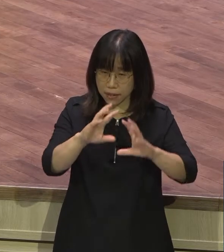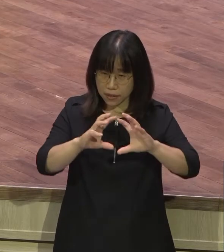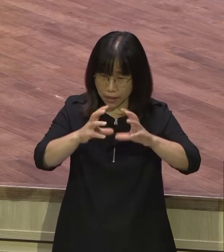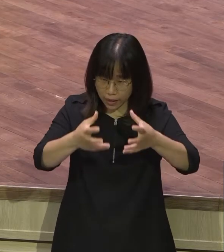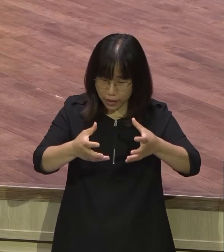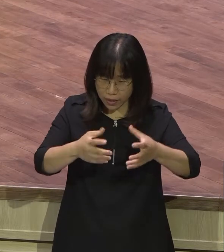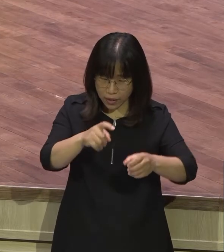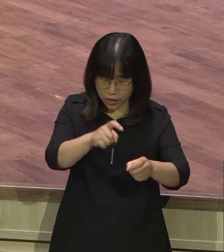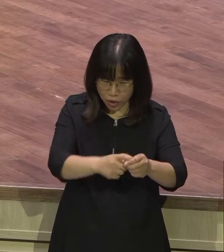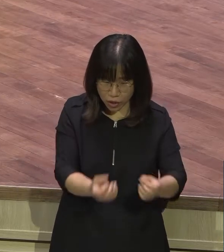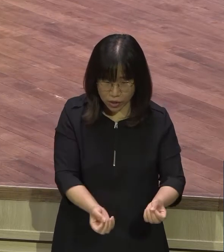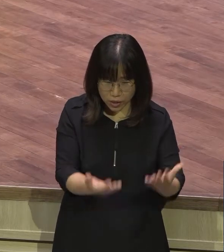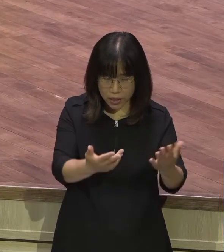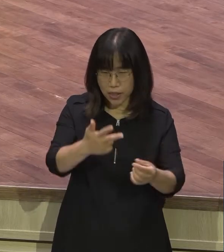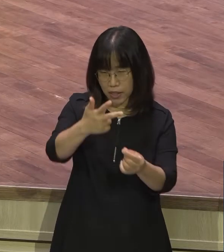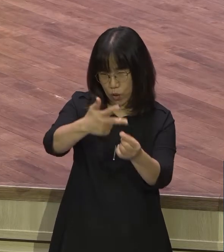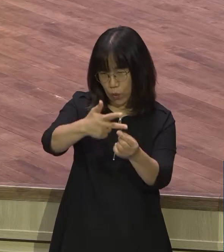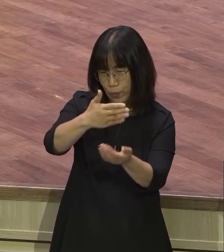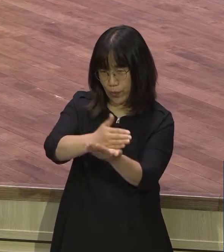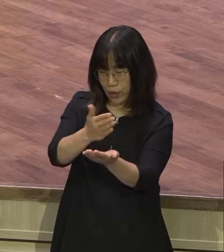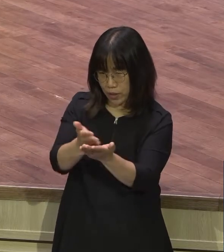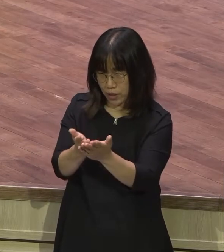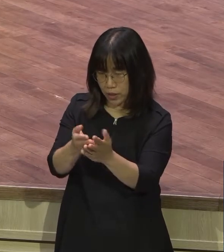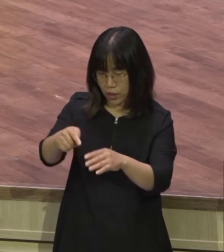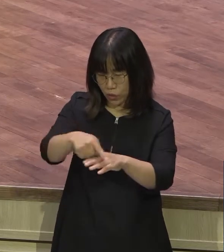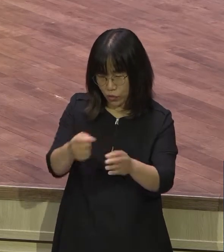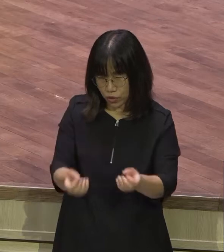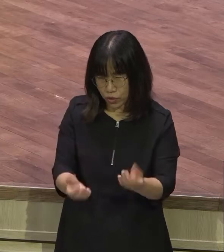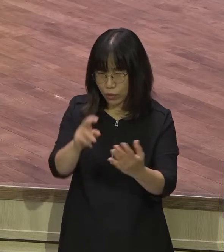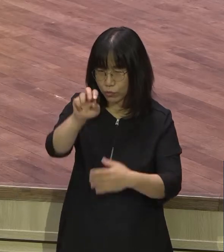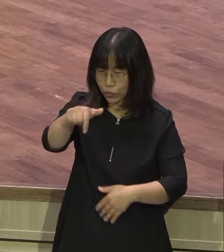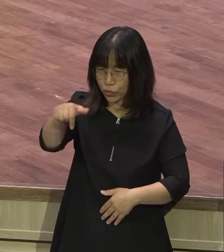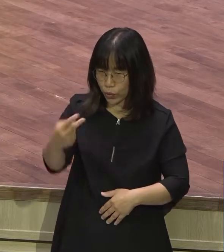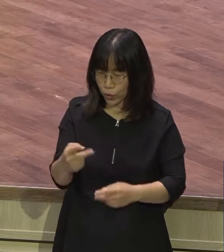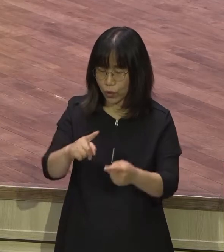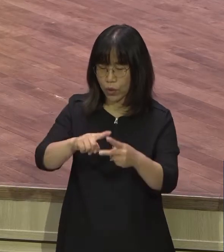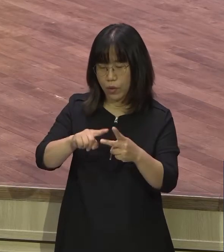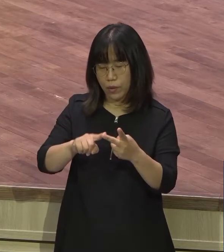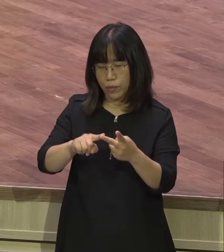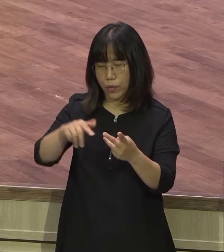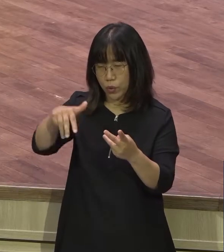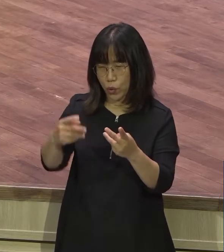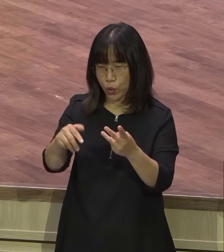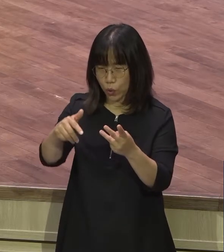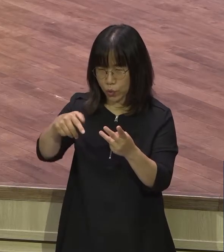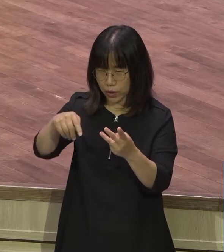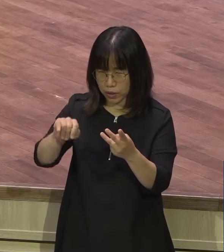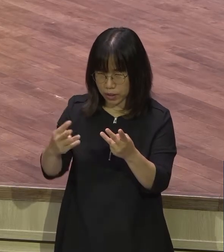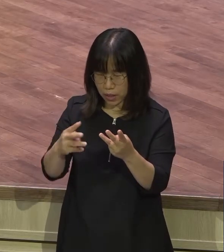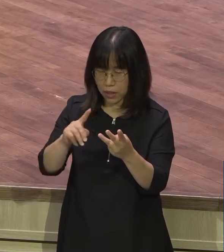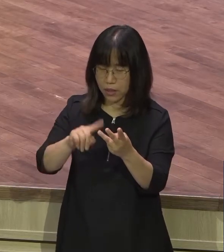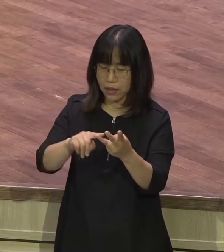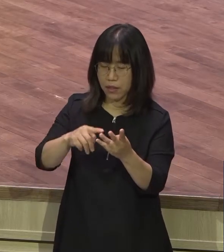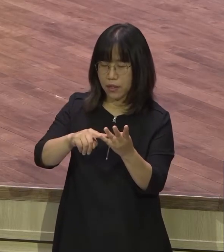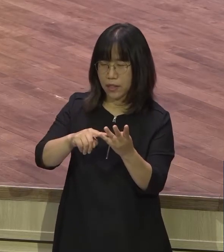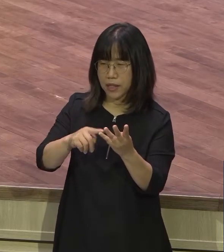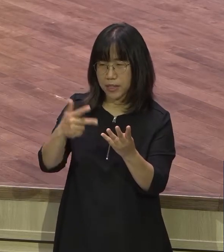구체적으로 나오는데 6월절, 무교절, 초실절, 칠칠절, 또